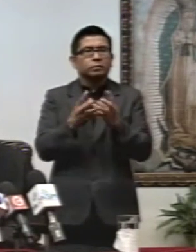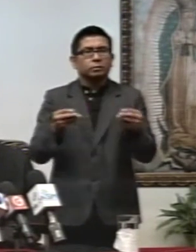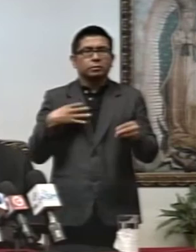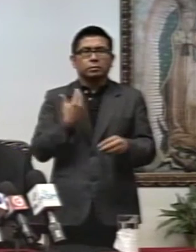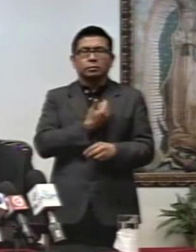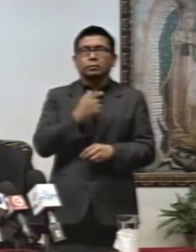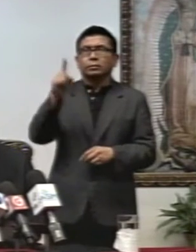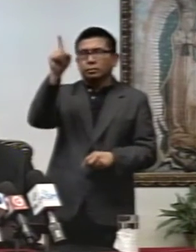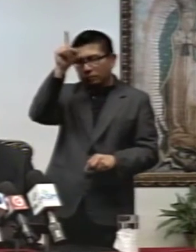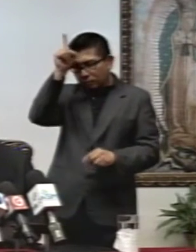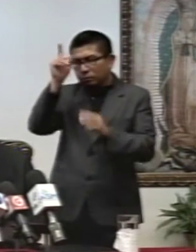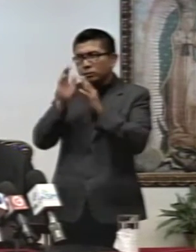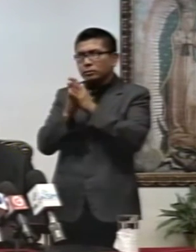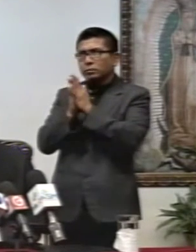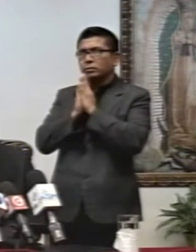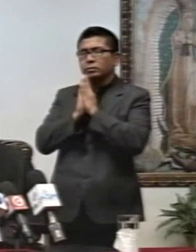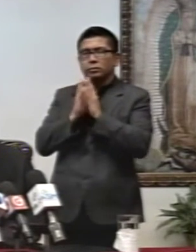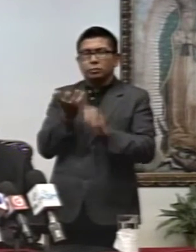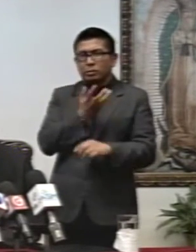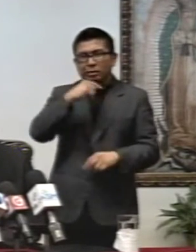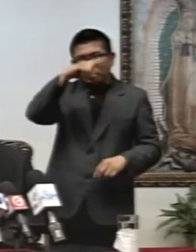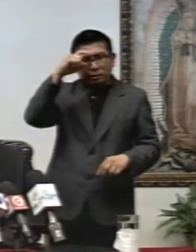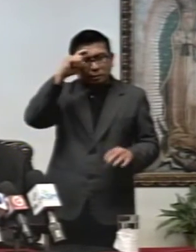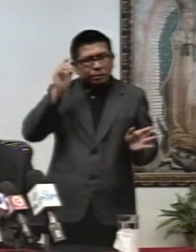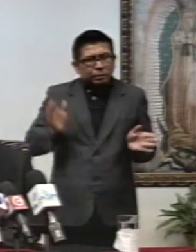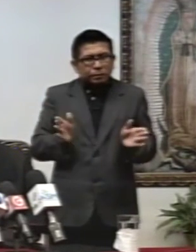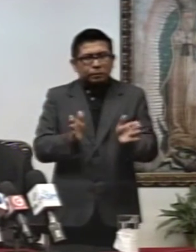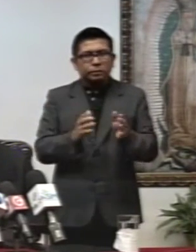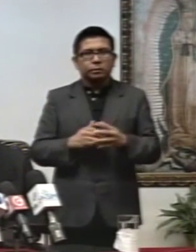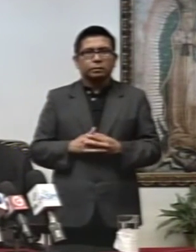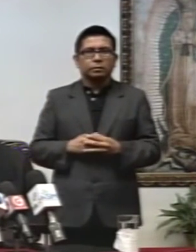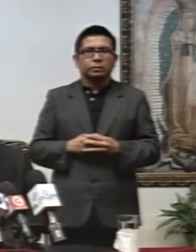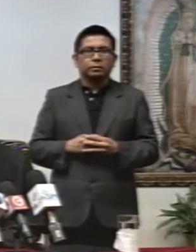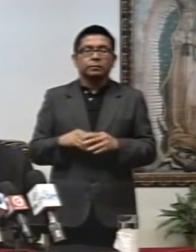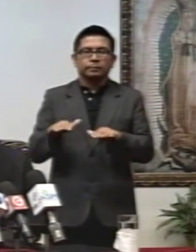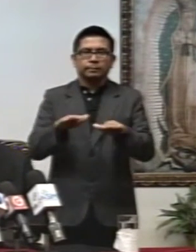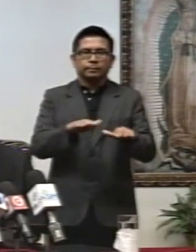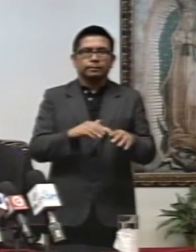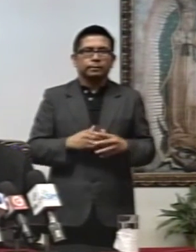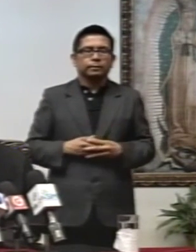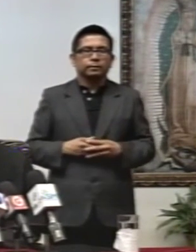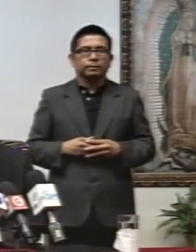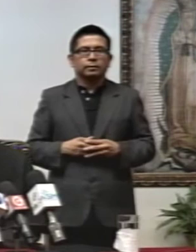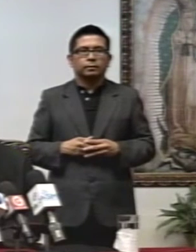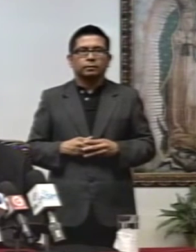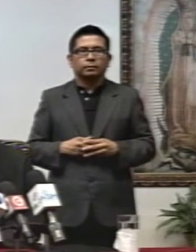Pidámosle al Señor y hagamos todos los esfuerzos necesarios. Muchas gracias.